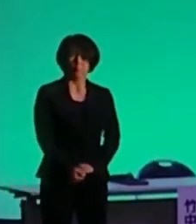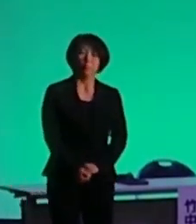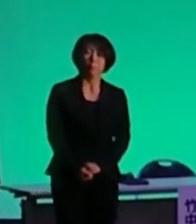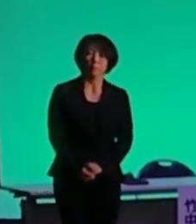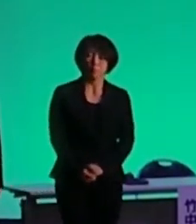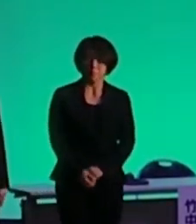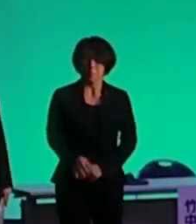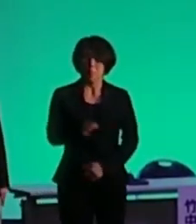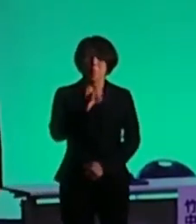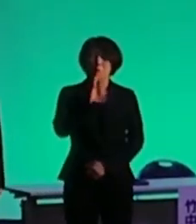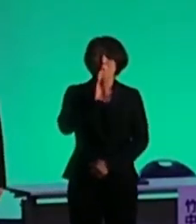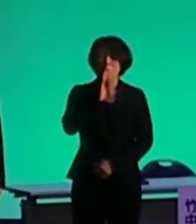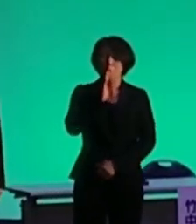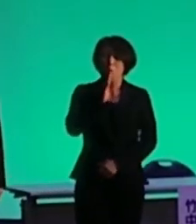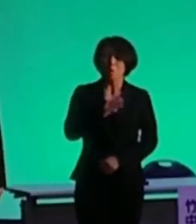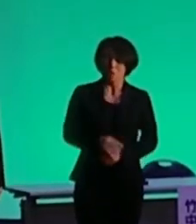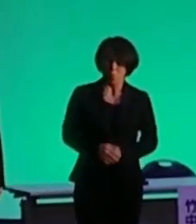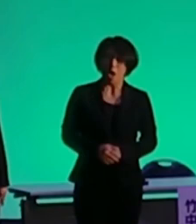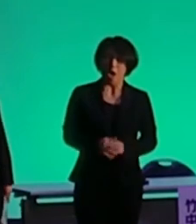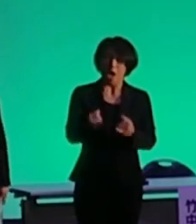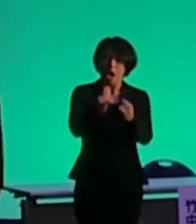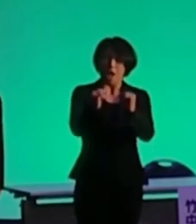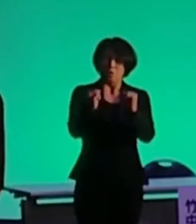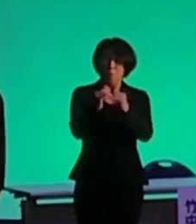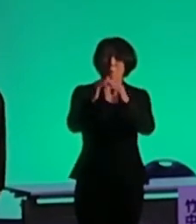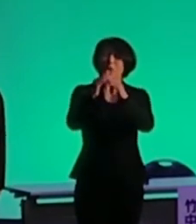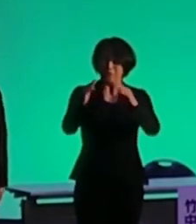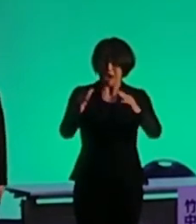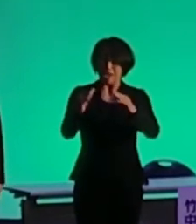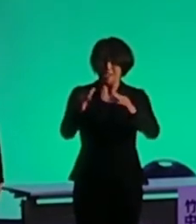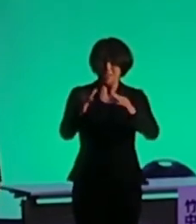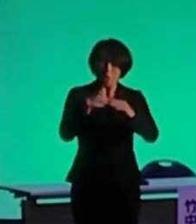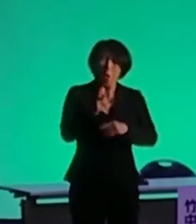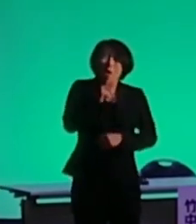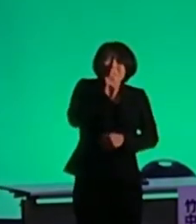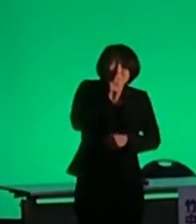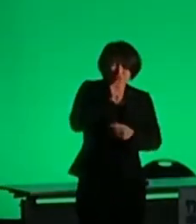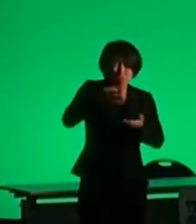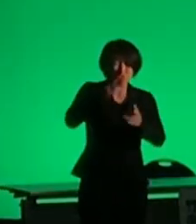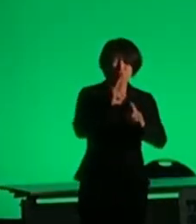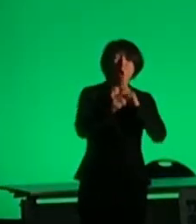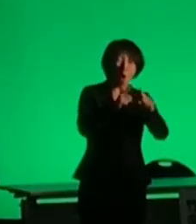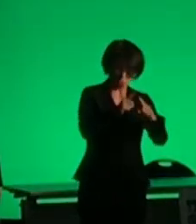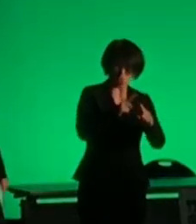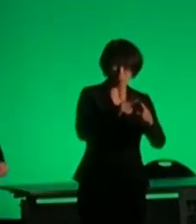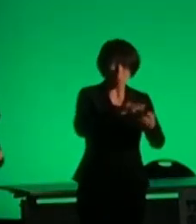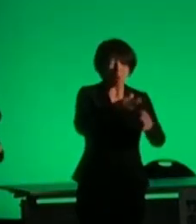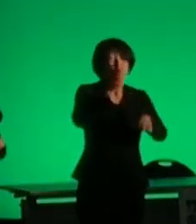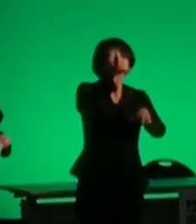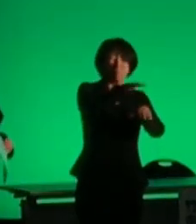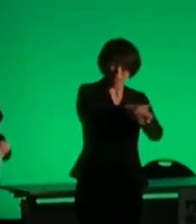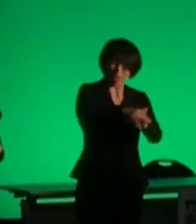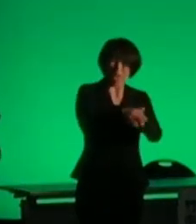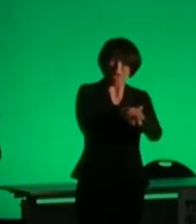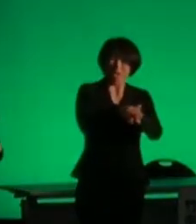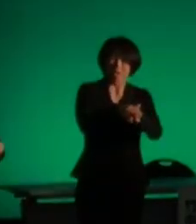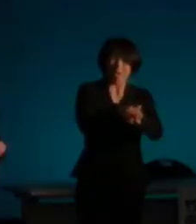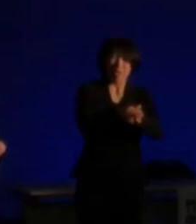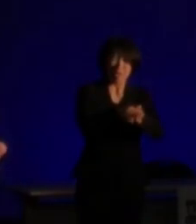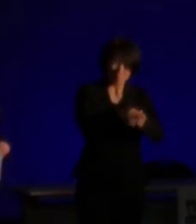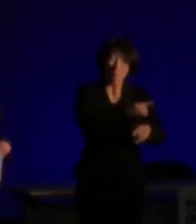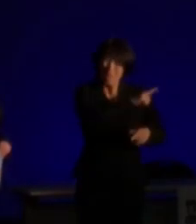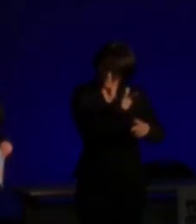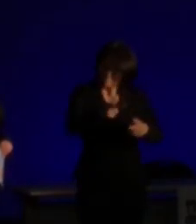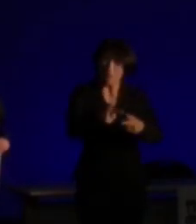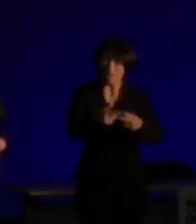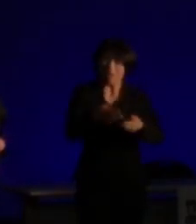いや本当に時には女子会のマルビトークみたいなところも含めて、なんか本当に胸の内をいろいろと語って